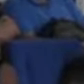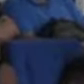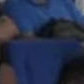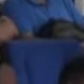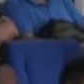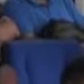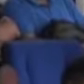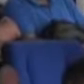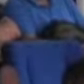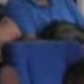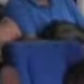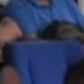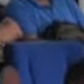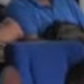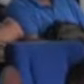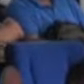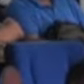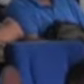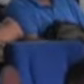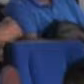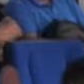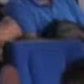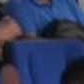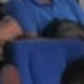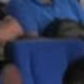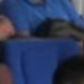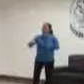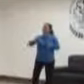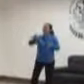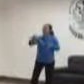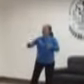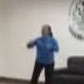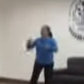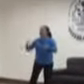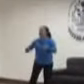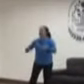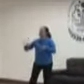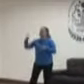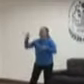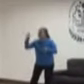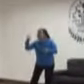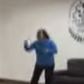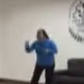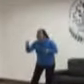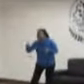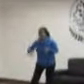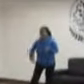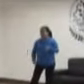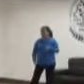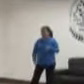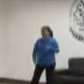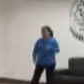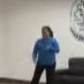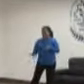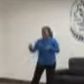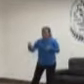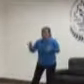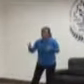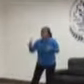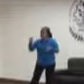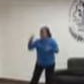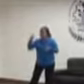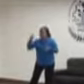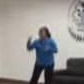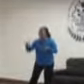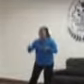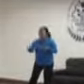sobremanera a la hora de obtener algún empleo en el caso de la segunda ponencia habló desde su experiencia como estudiante de ingeniería y de la dificultad que